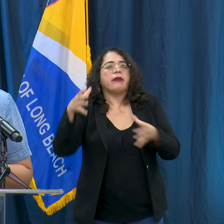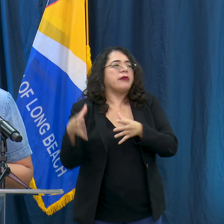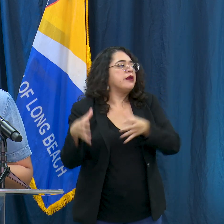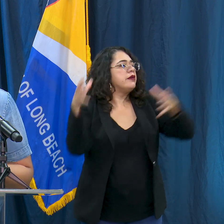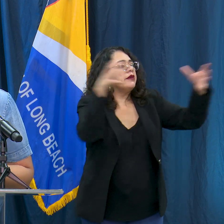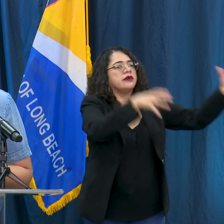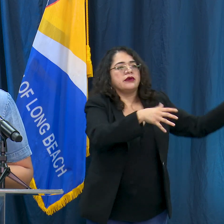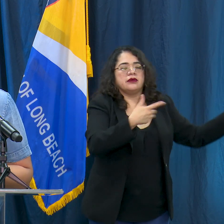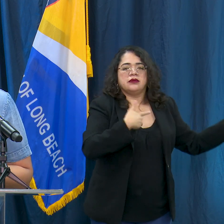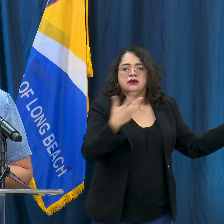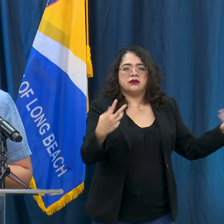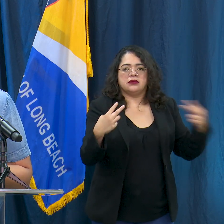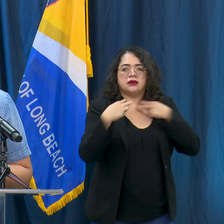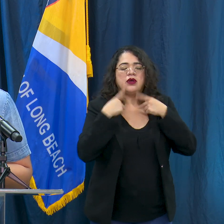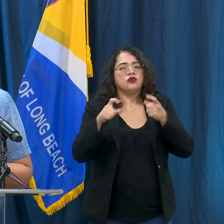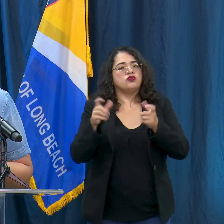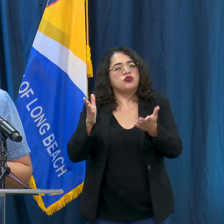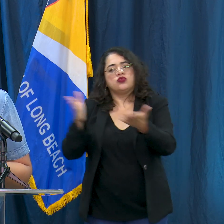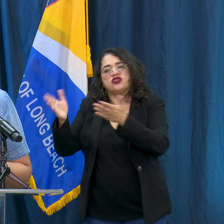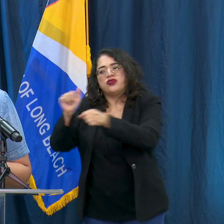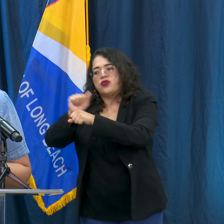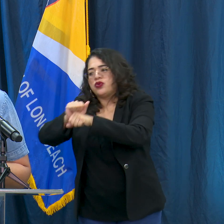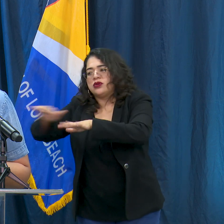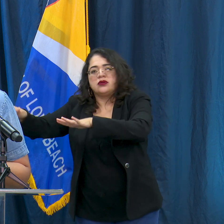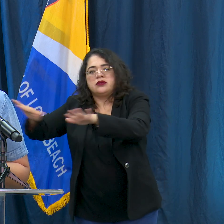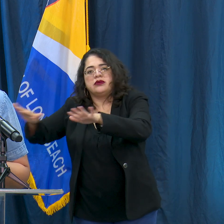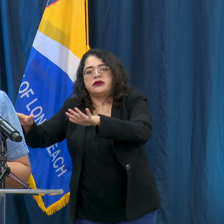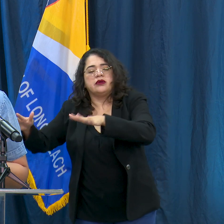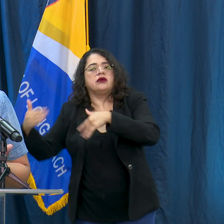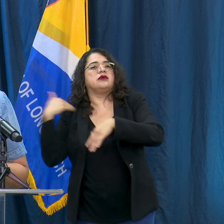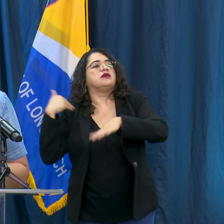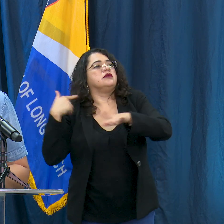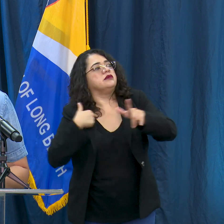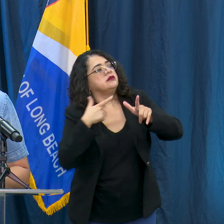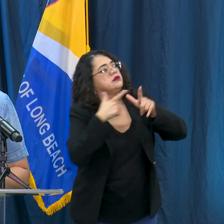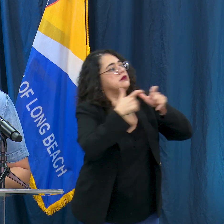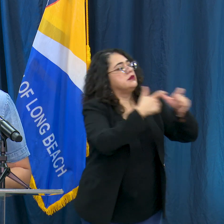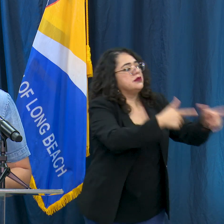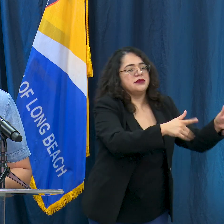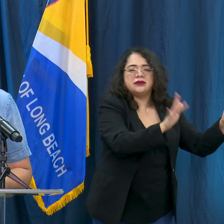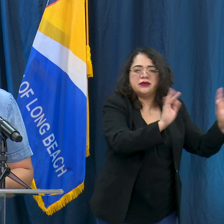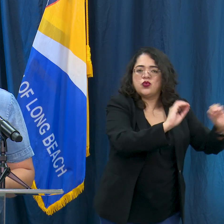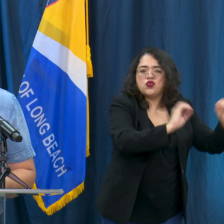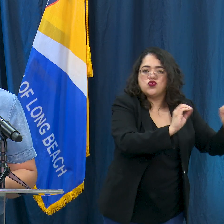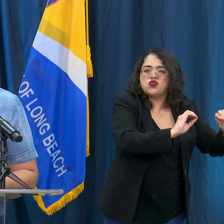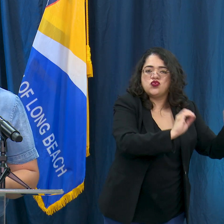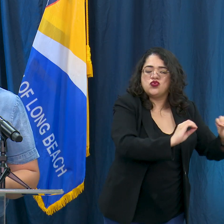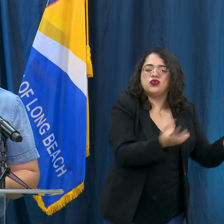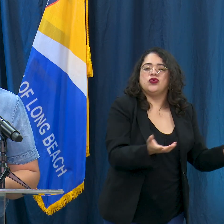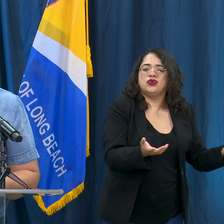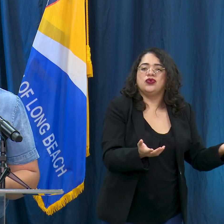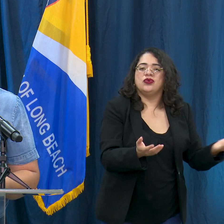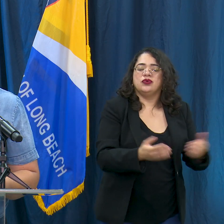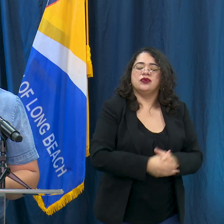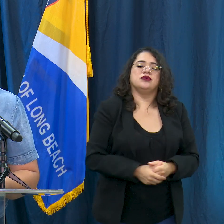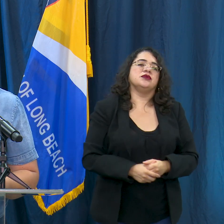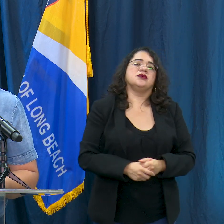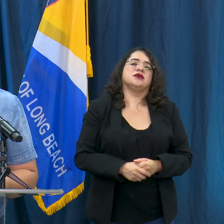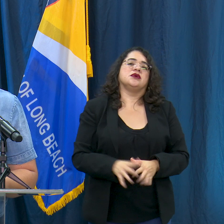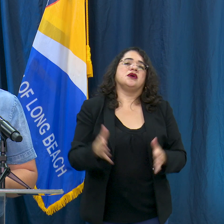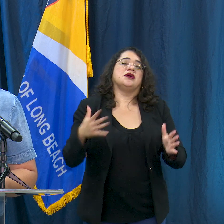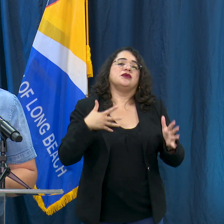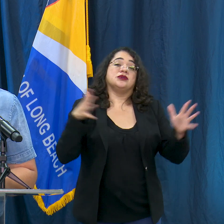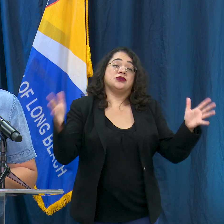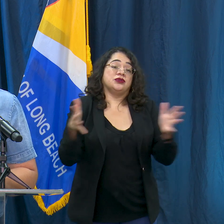fuegos. Es imposible contactarlos inmediatamente mientras que lleguen a los hogares. Por favor, nomás queremos